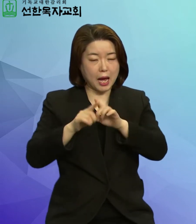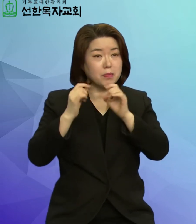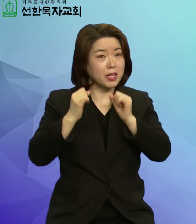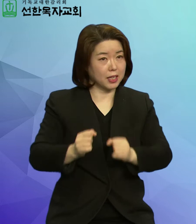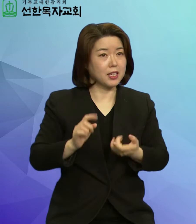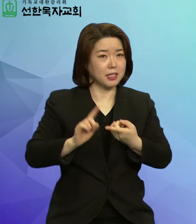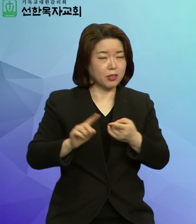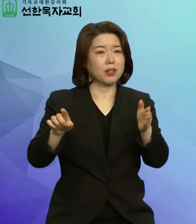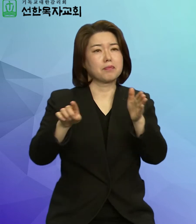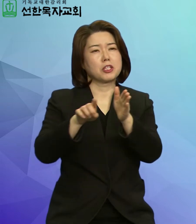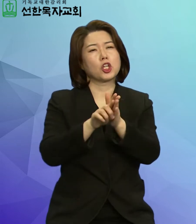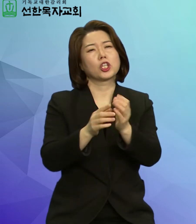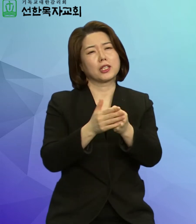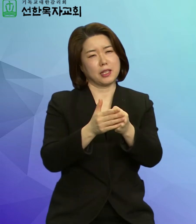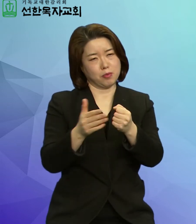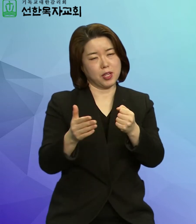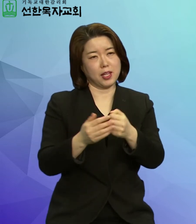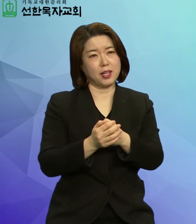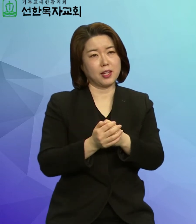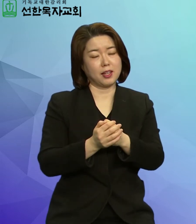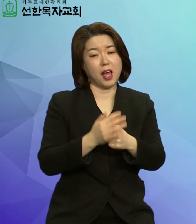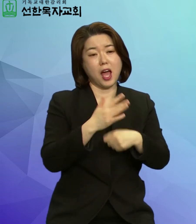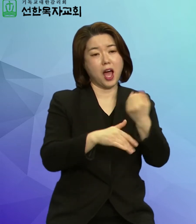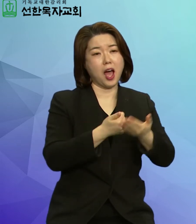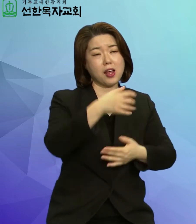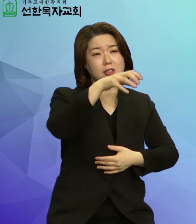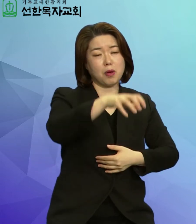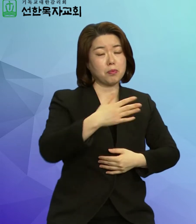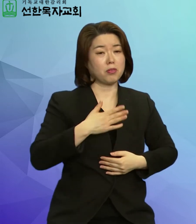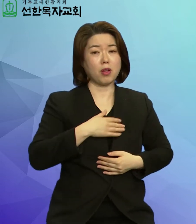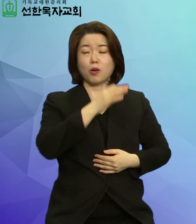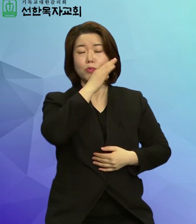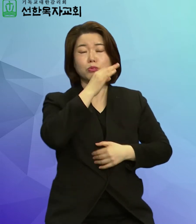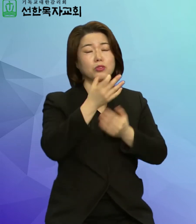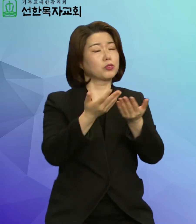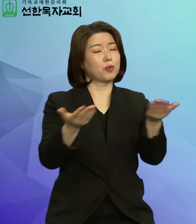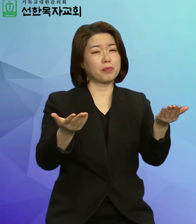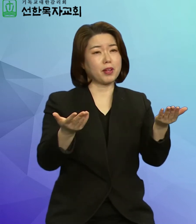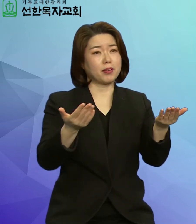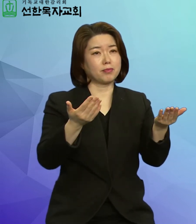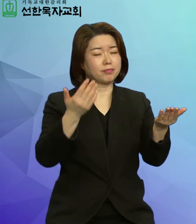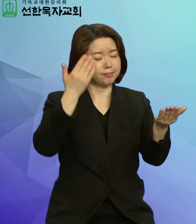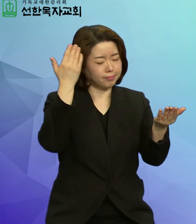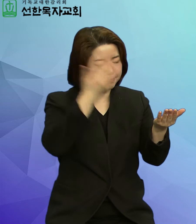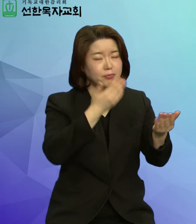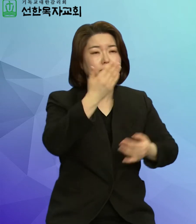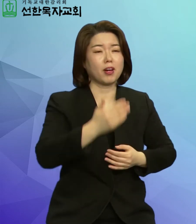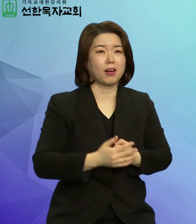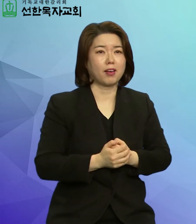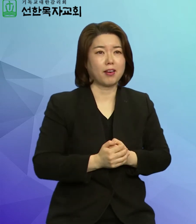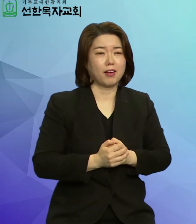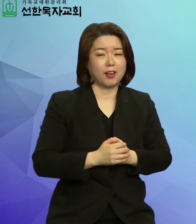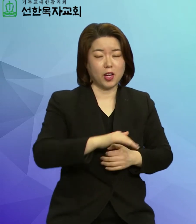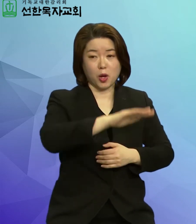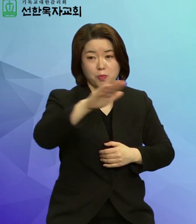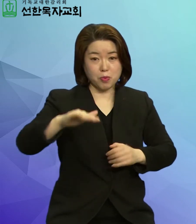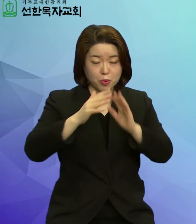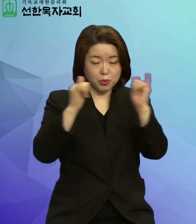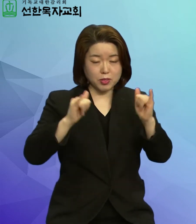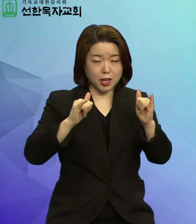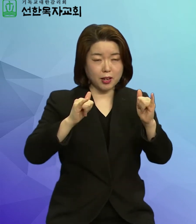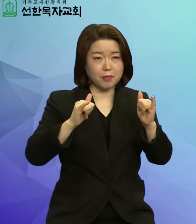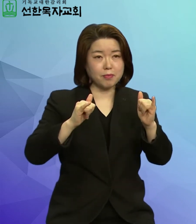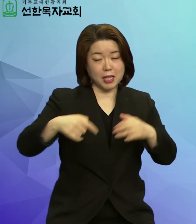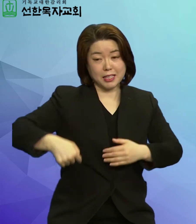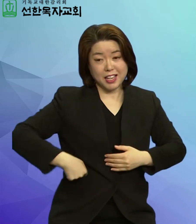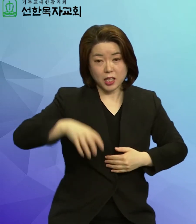자기와 함께 계신 것을 믿었으니까 그는 하나님 앞에서 나 부끄러운 거 없습니다. 모든 사람의